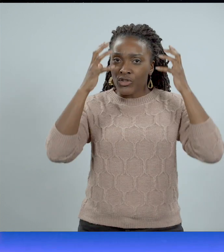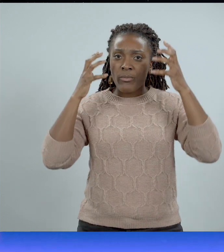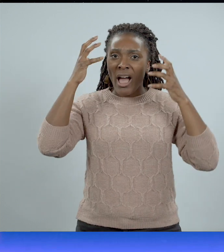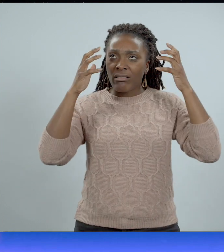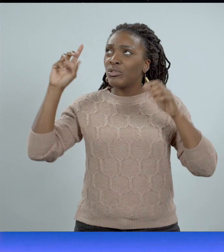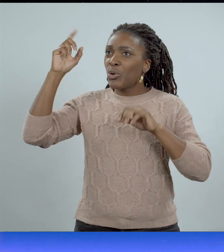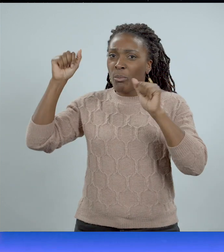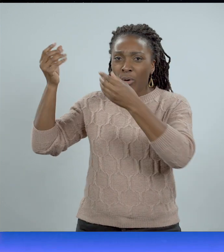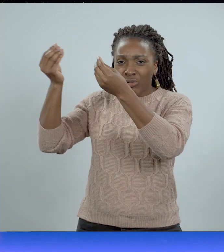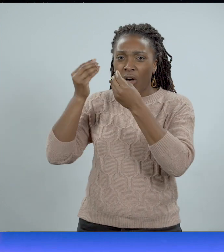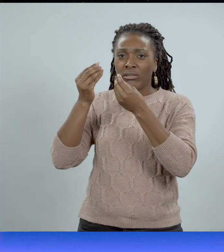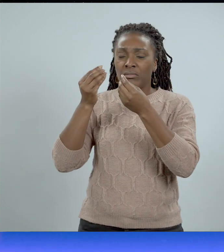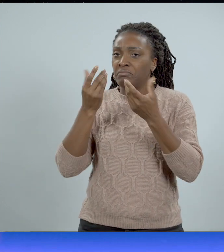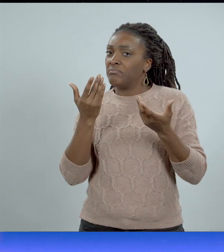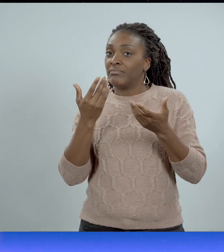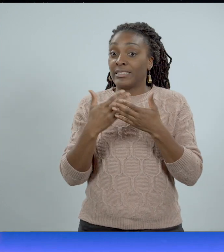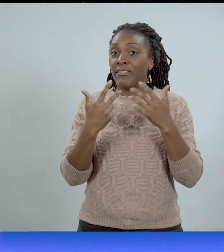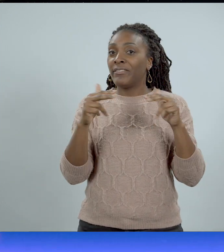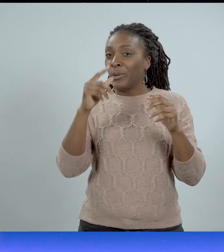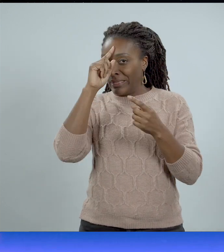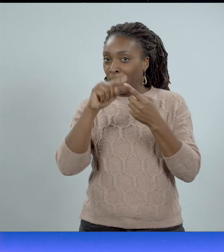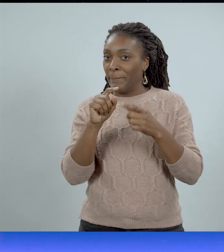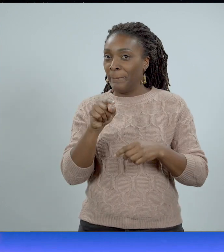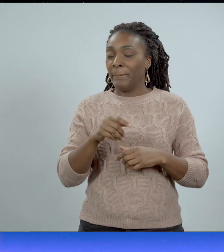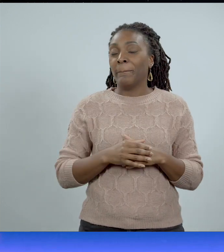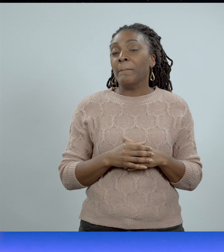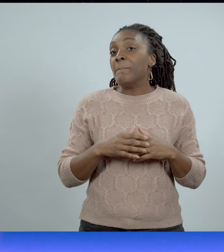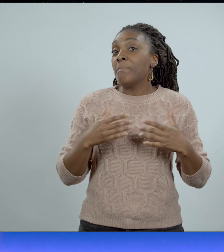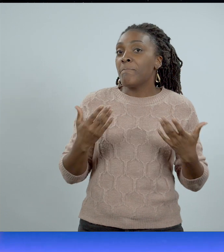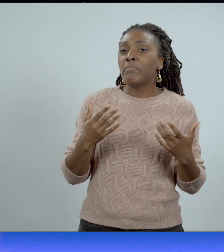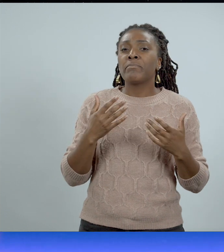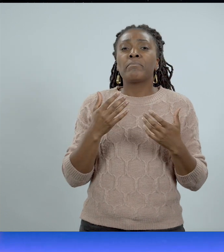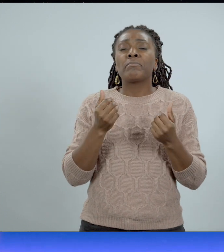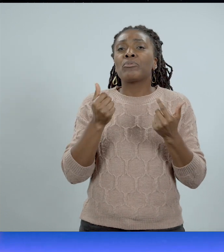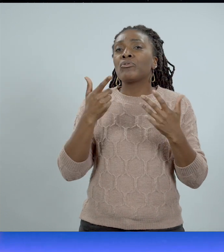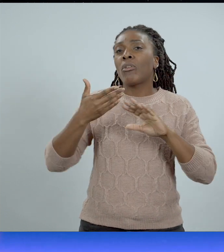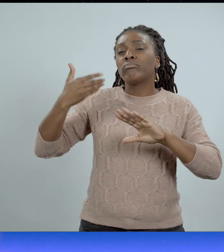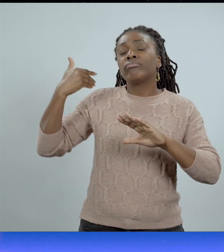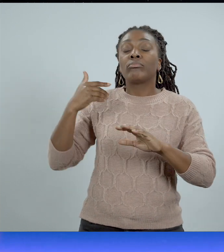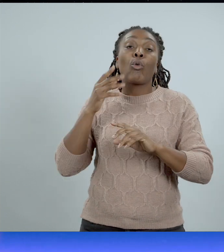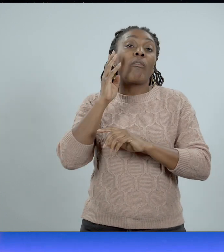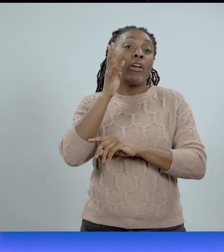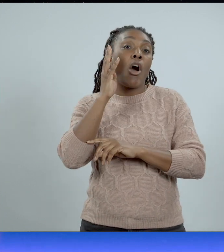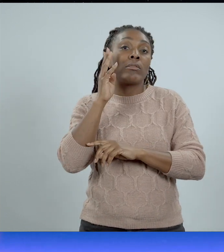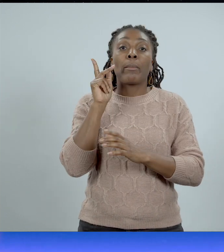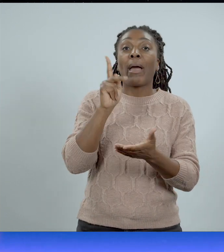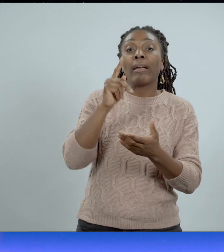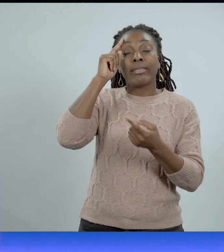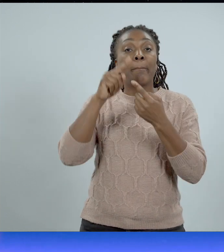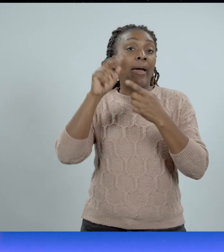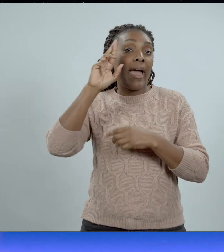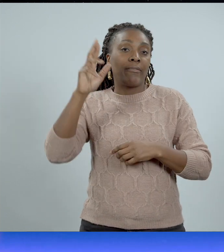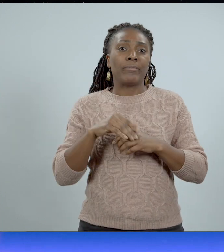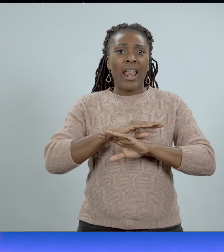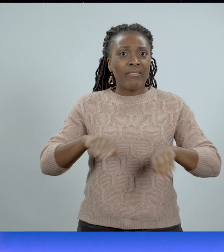Est-ce qu'un cauchemar peut venir de Dieu? C'est un petit peu le but de cette vidéo. Il y a quelques temps de cela, j'étais sur Paris pour une conférence sur les rêves et à la